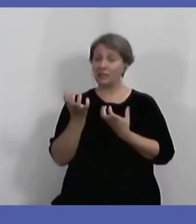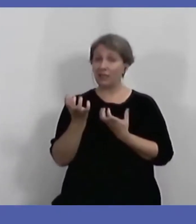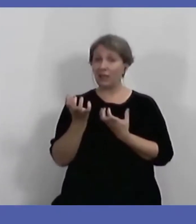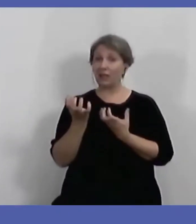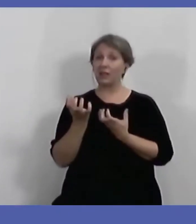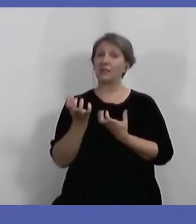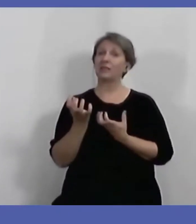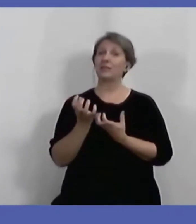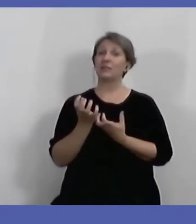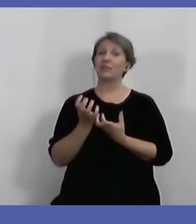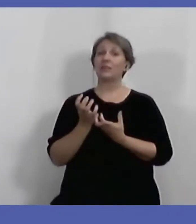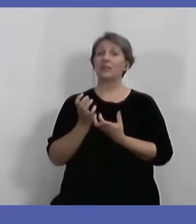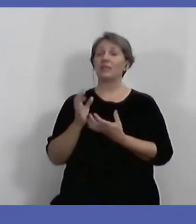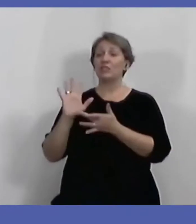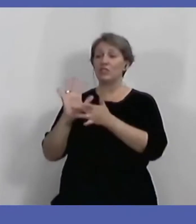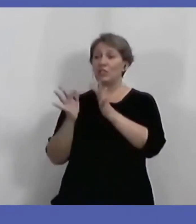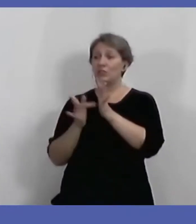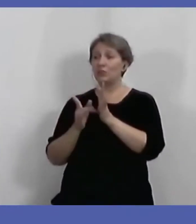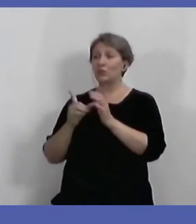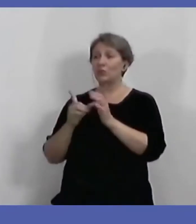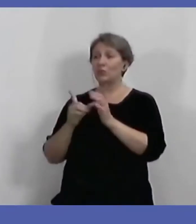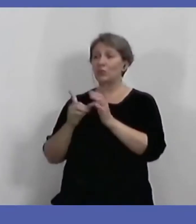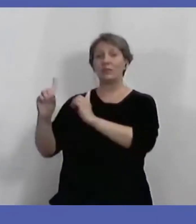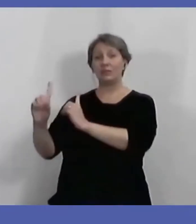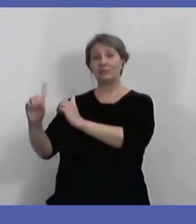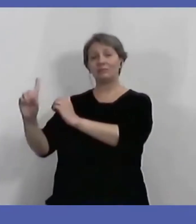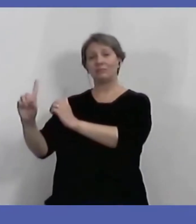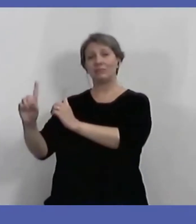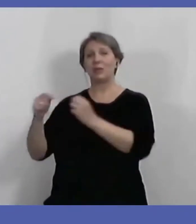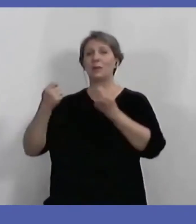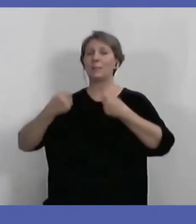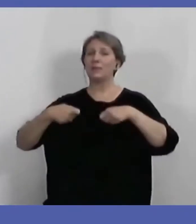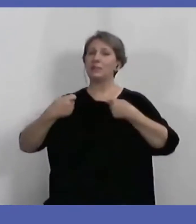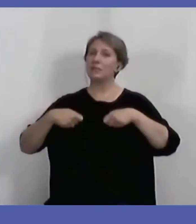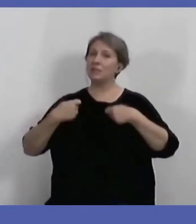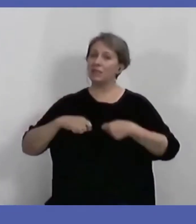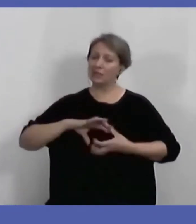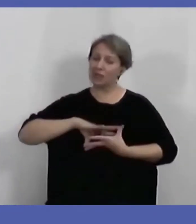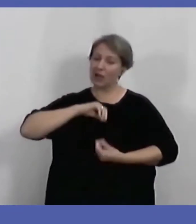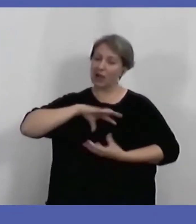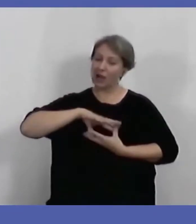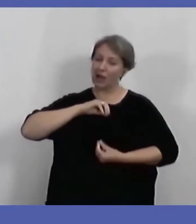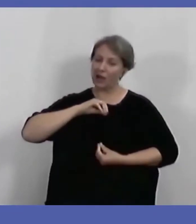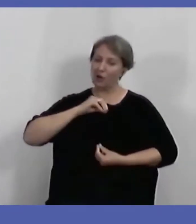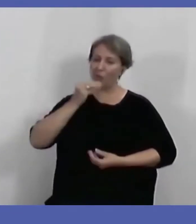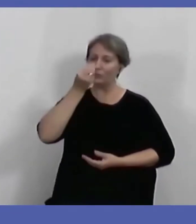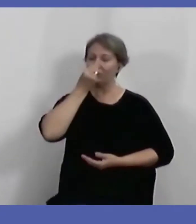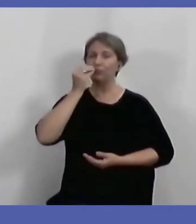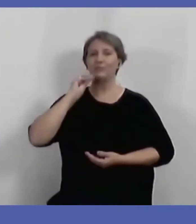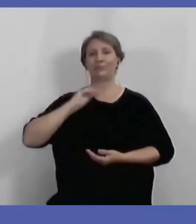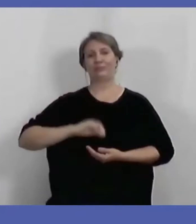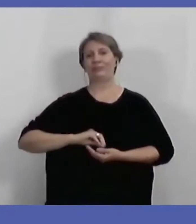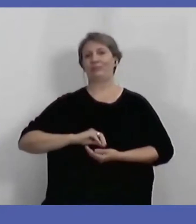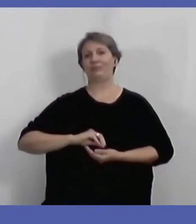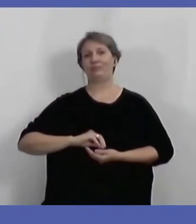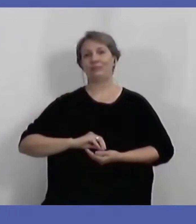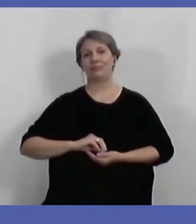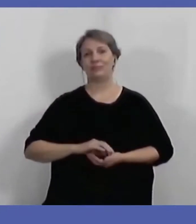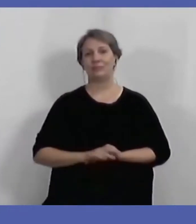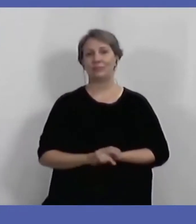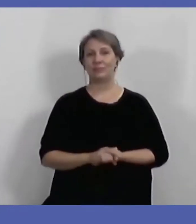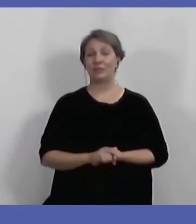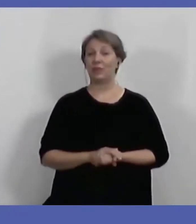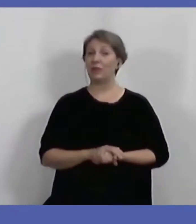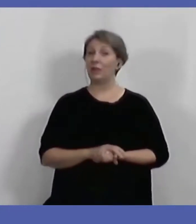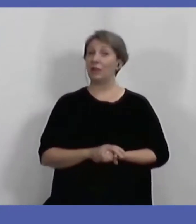sua cruz e siga-me. Mas não esquece da cruz, tá? Não esquece da cruz.